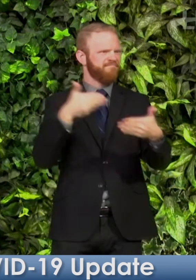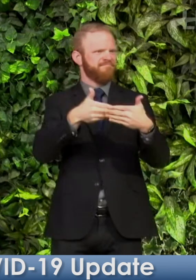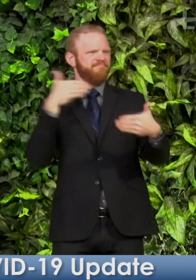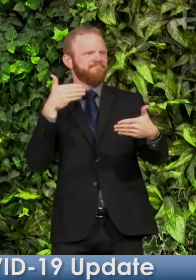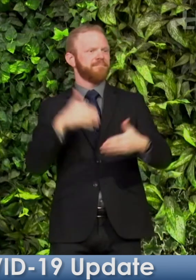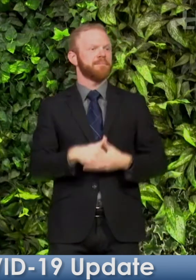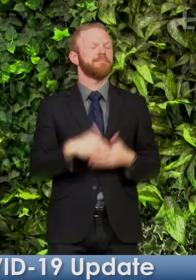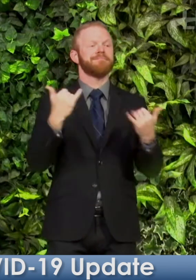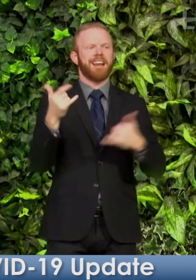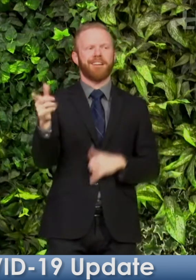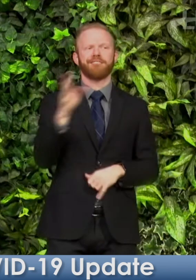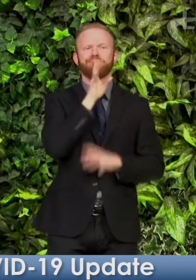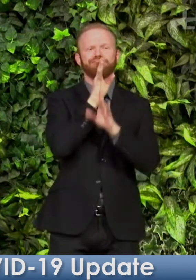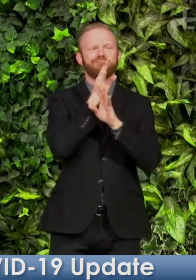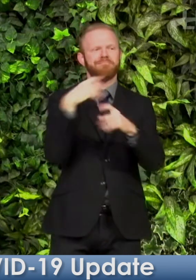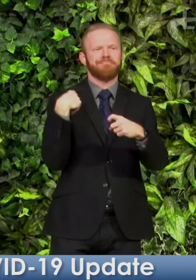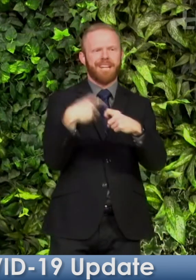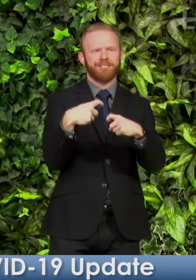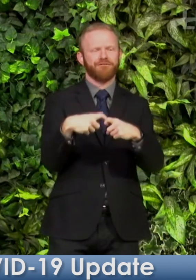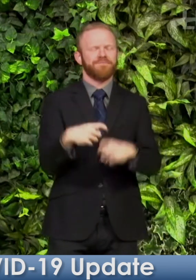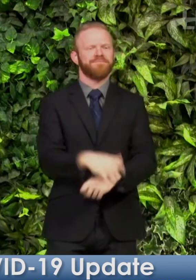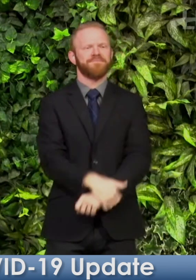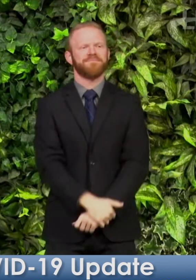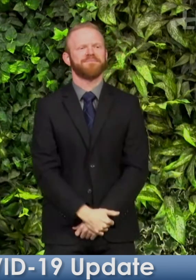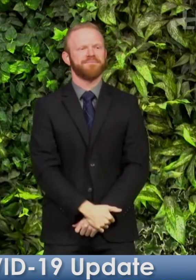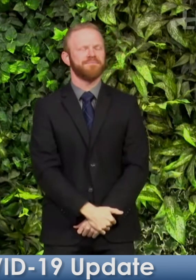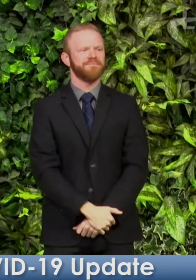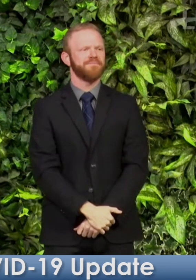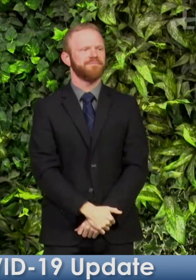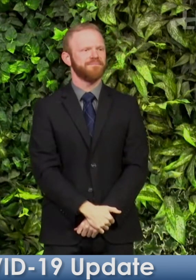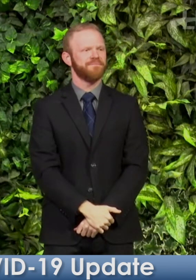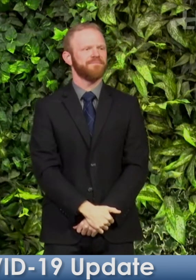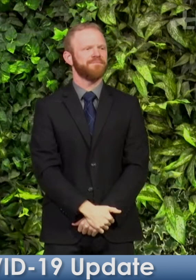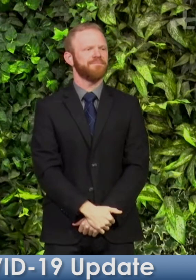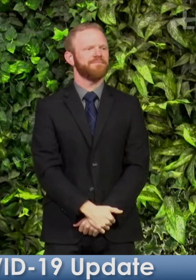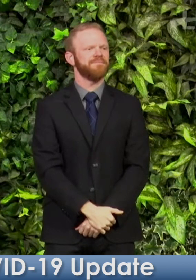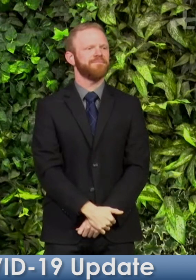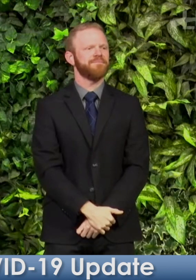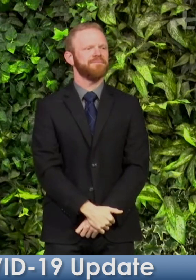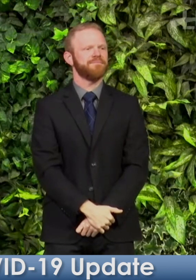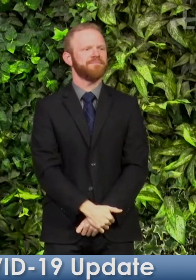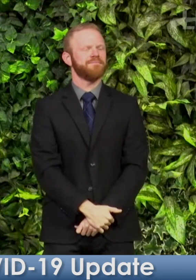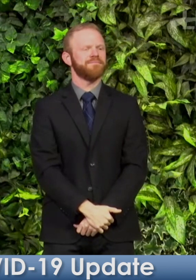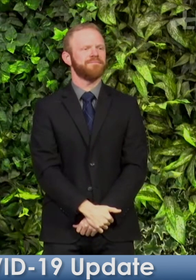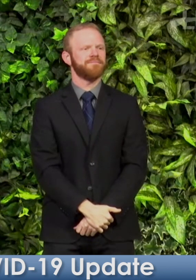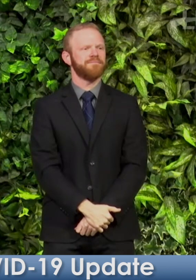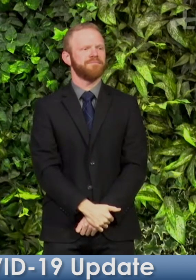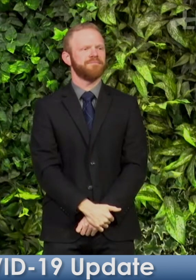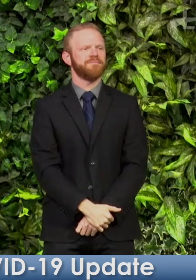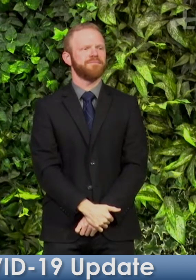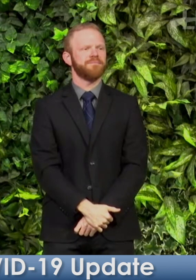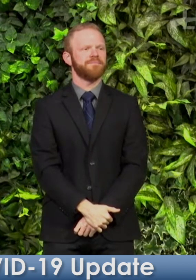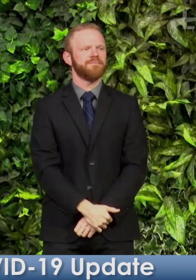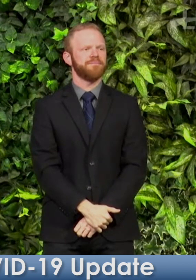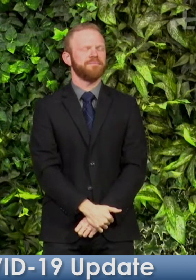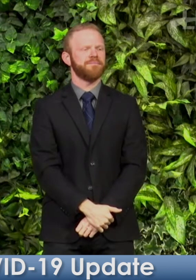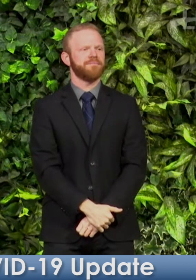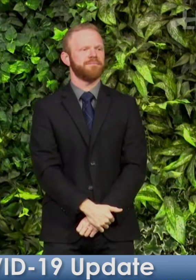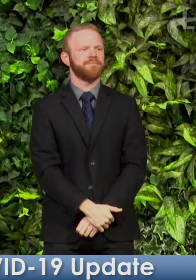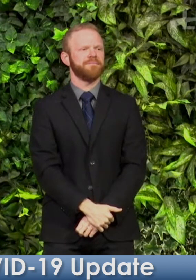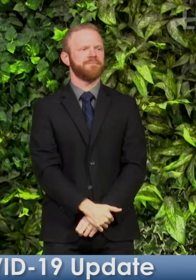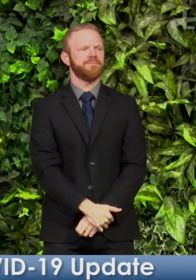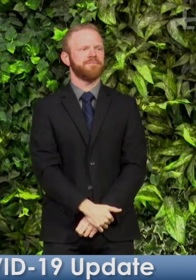por estar aquí presentes. Soy senadora Lina González y represento el Distrito 33 del Senado de